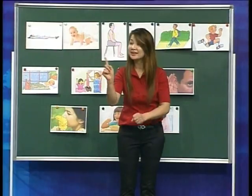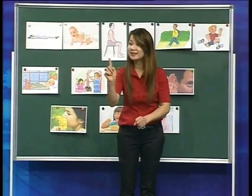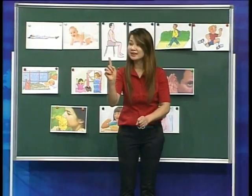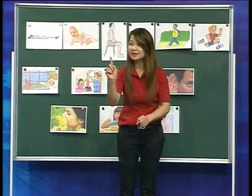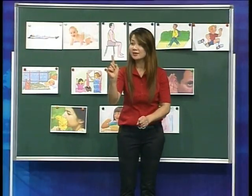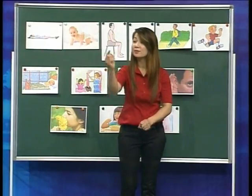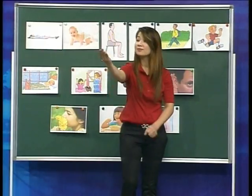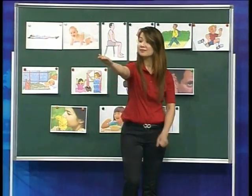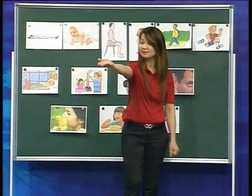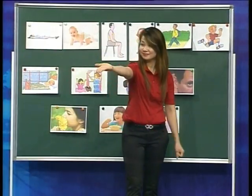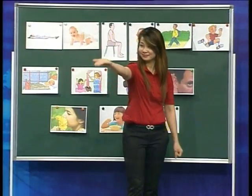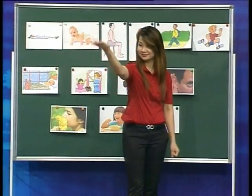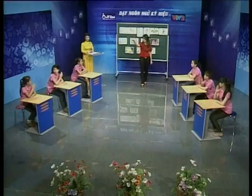Miệng chúng ta thường dùng để làm gì ạ các em